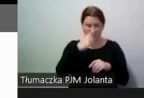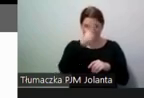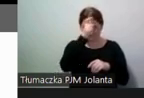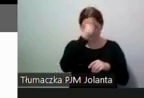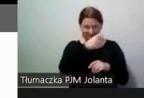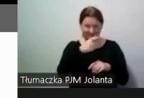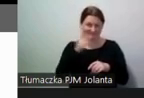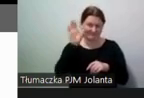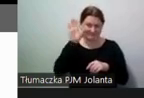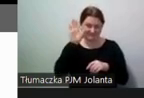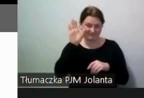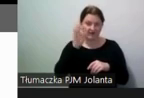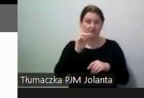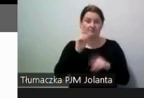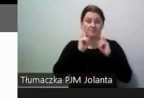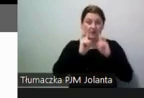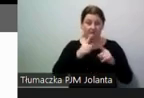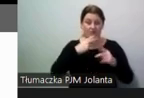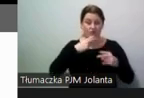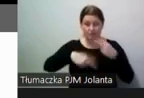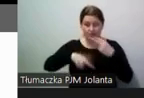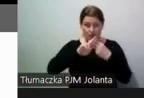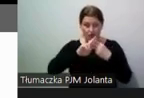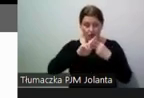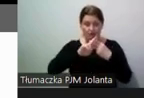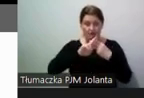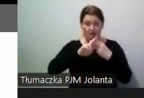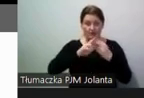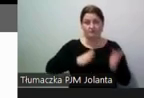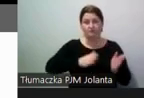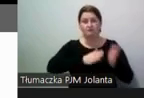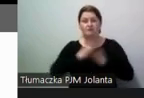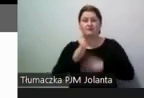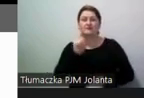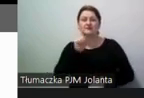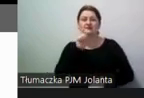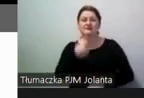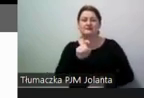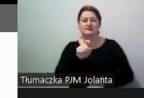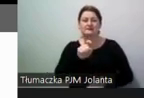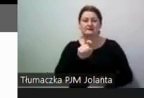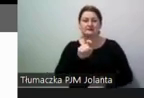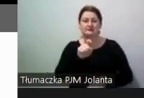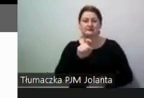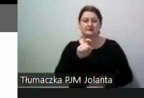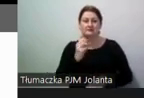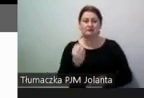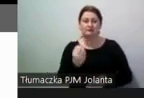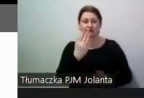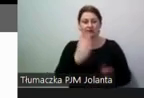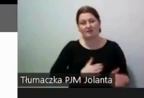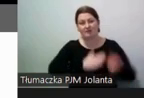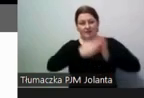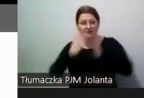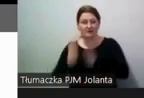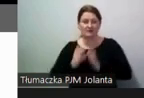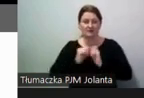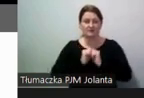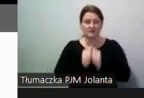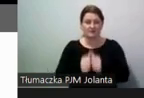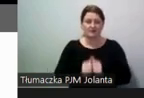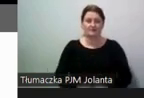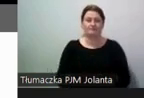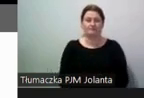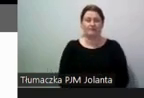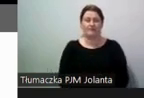prawidłowej odpowiedzi przechodzi za pomocą strzałki, która wtedy dopiero się podświetla, do kolejnego zadania.